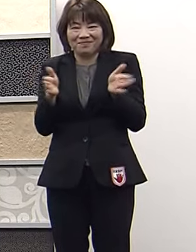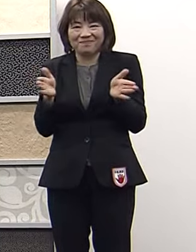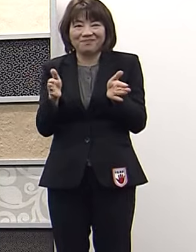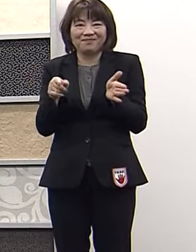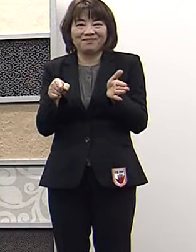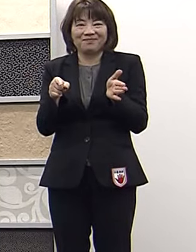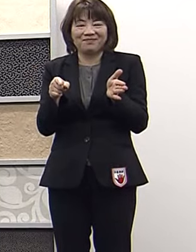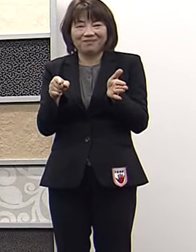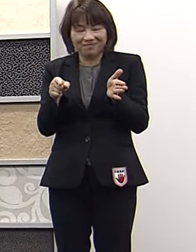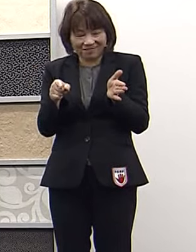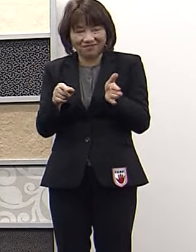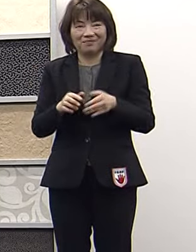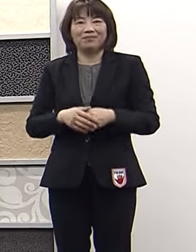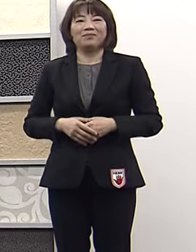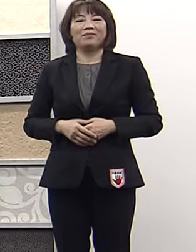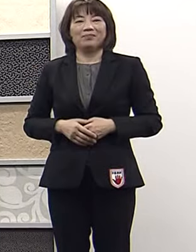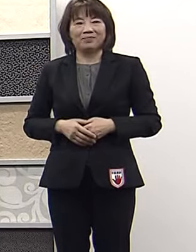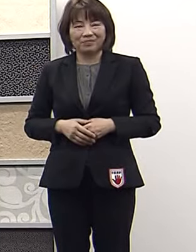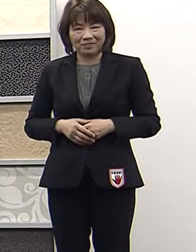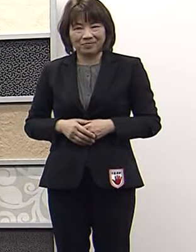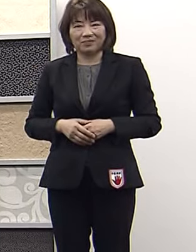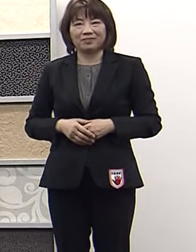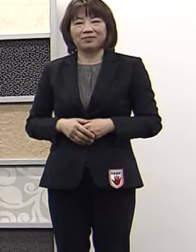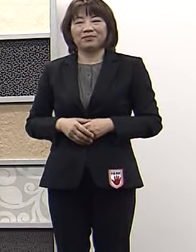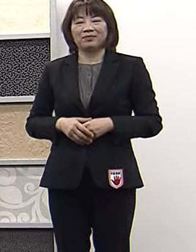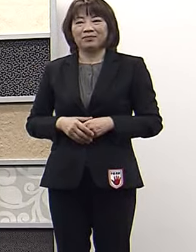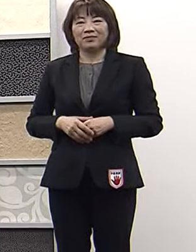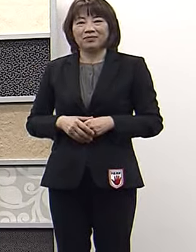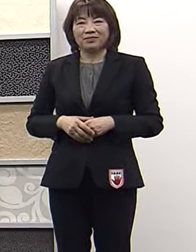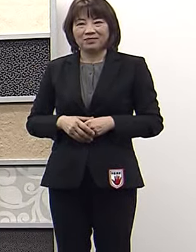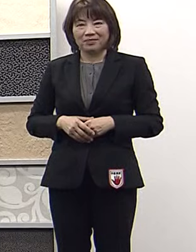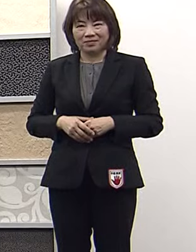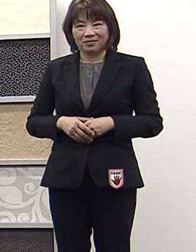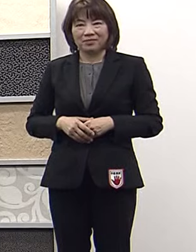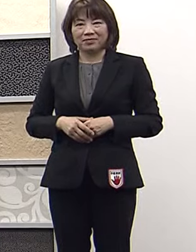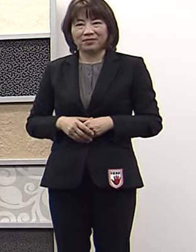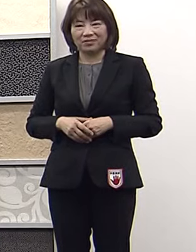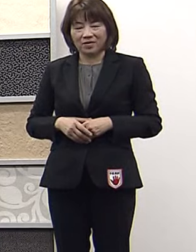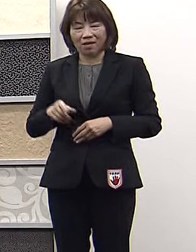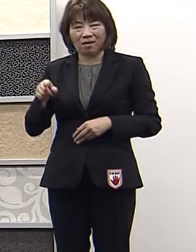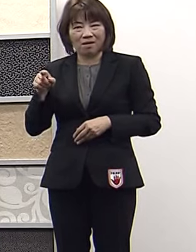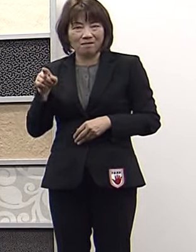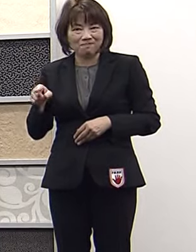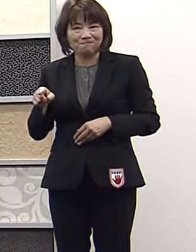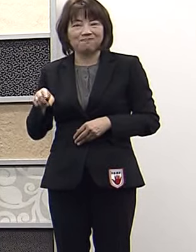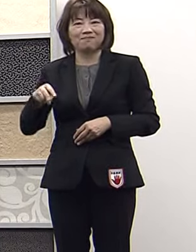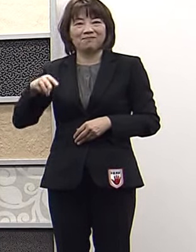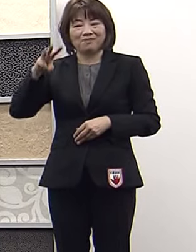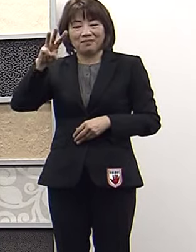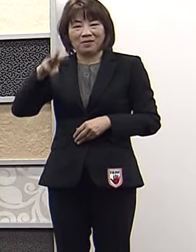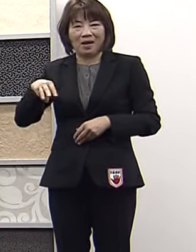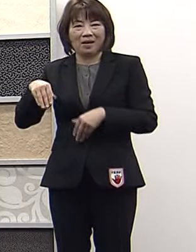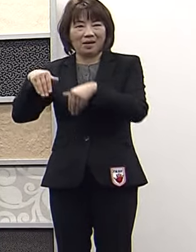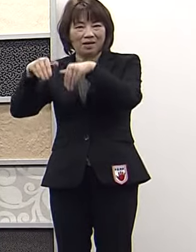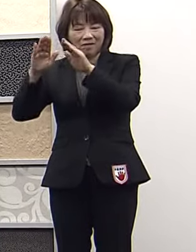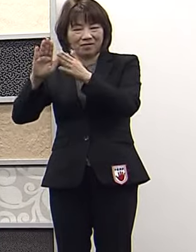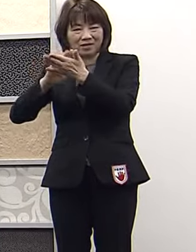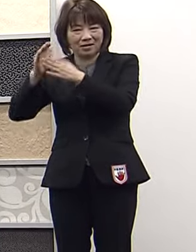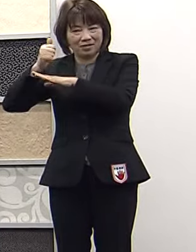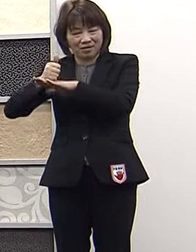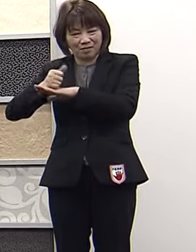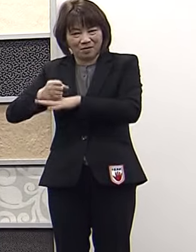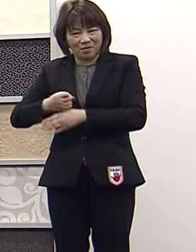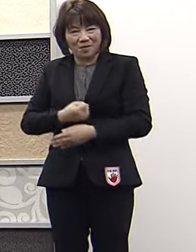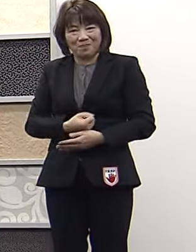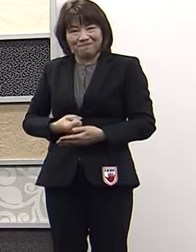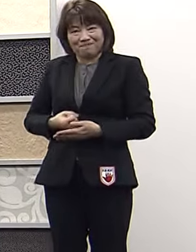まあ、酒飲み話とは全然レベルが違う話だから、言うのはおっしゃるのはかなり相当なその思い切りあってのことだと思います